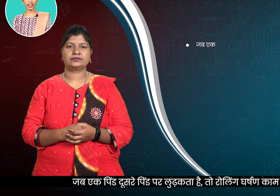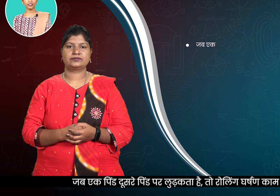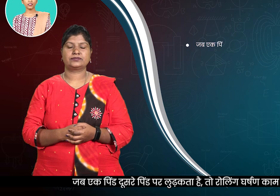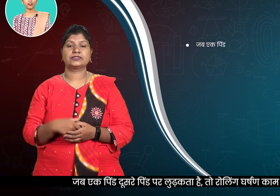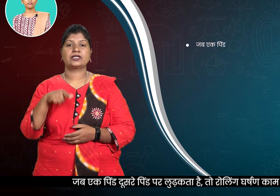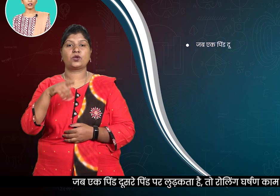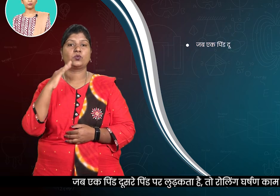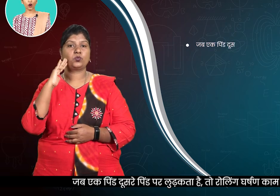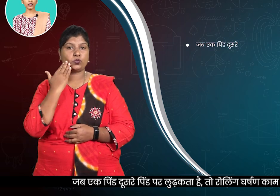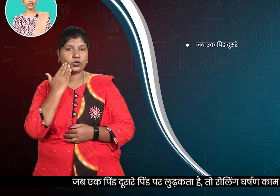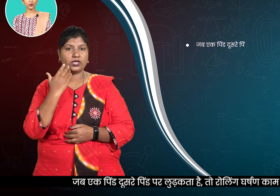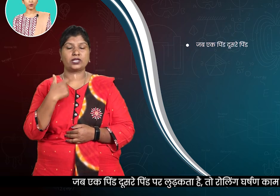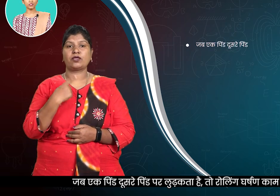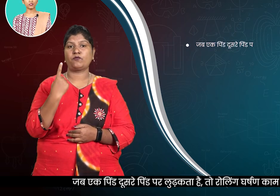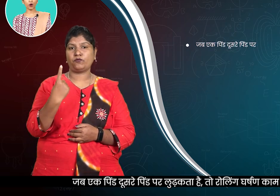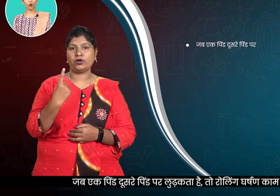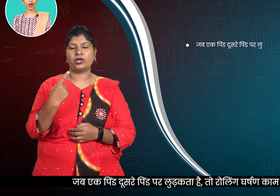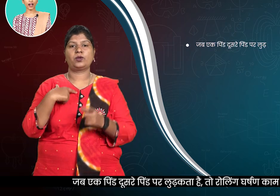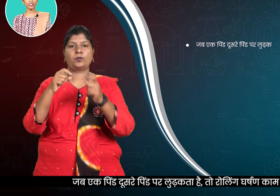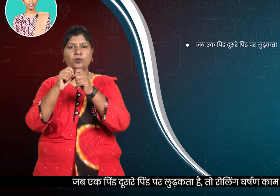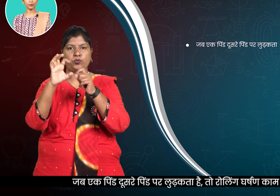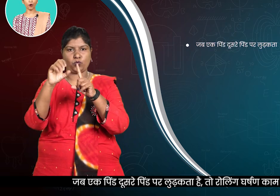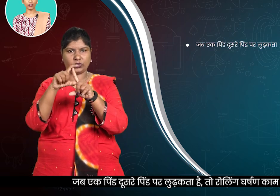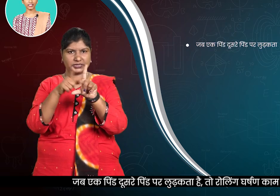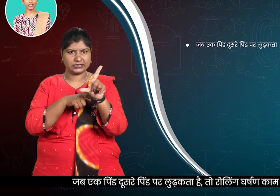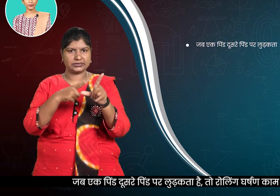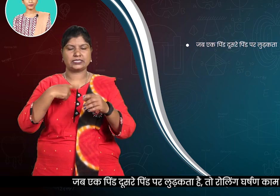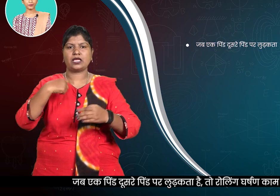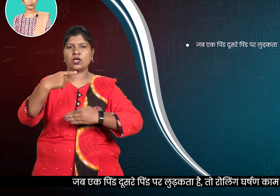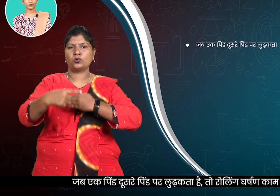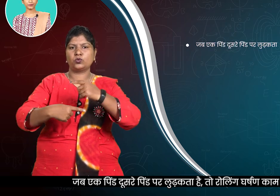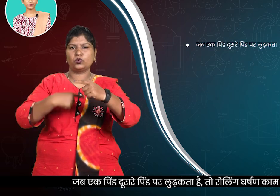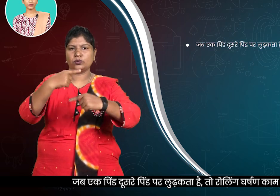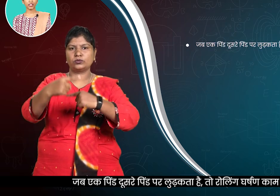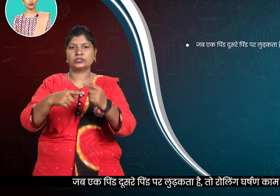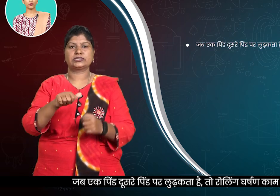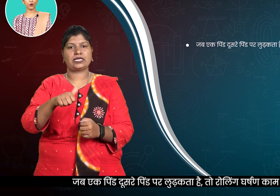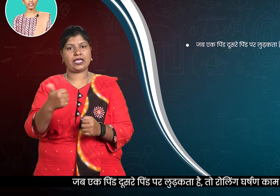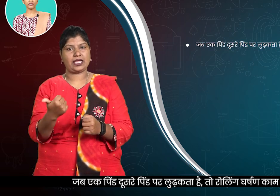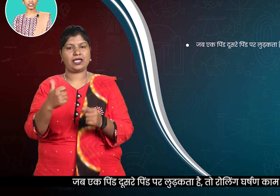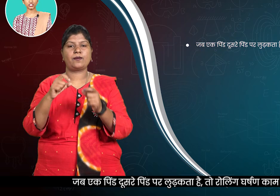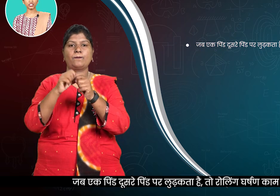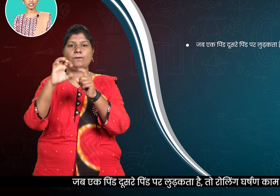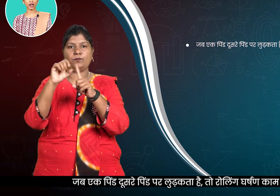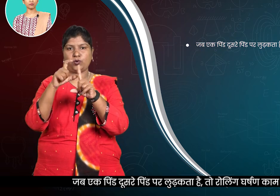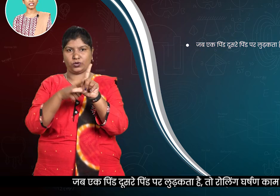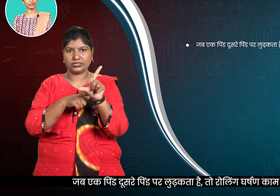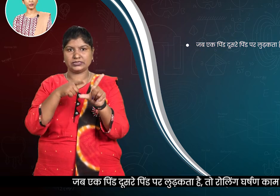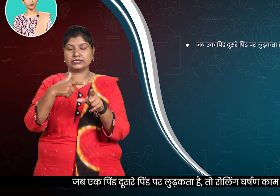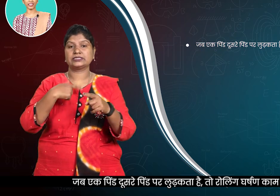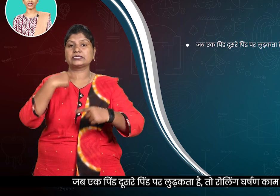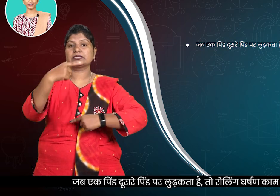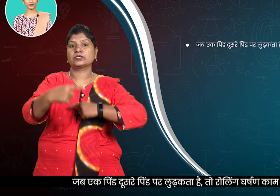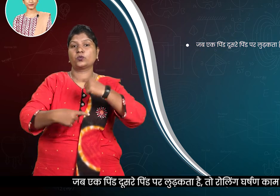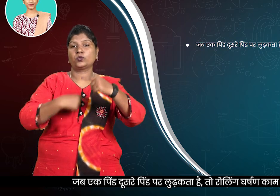जब एक पिंड दूसरे पिंड पर लुड़कता है तो रोलिंग घर्षन काम करता है